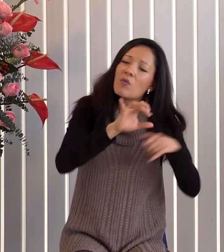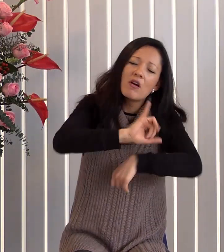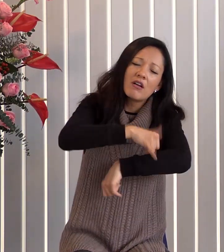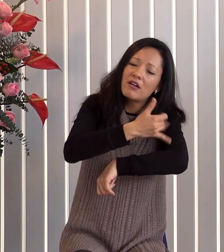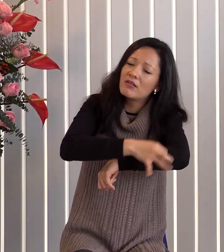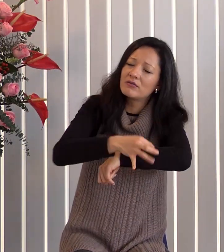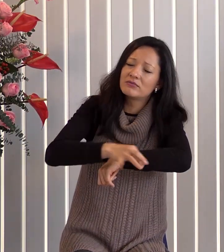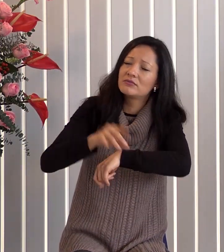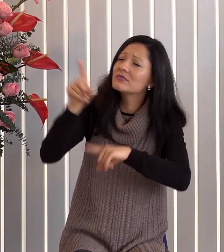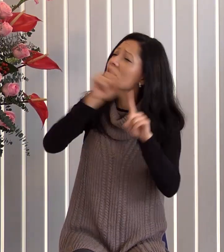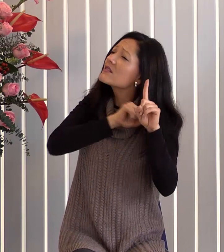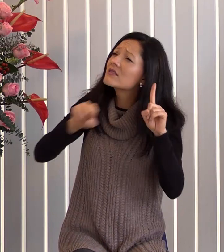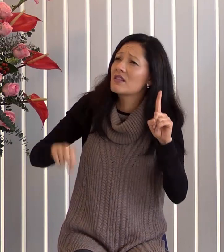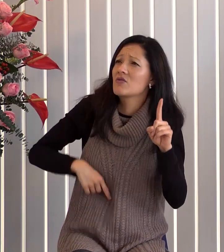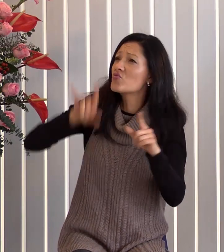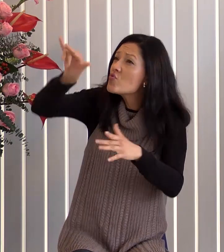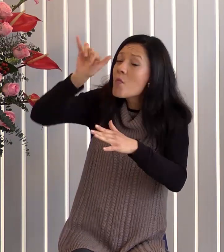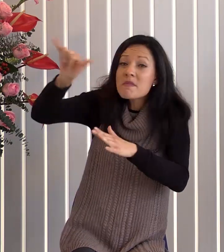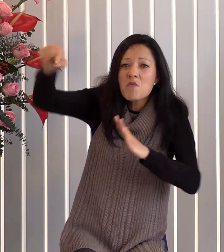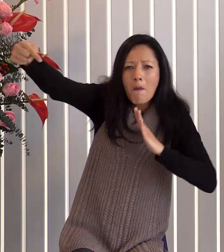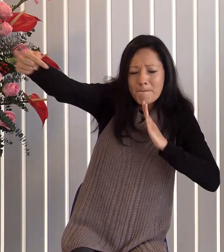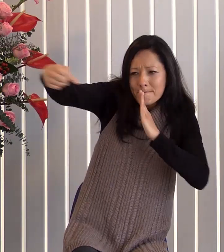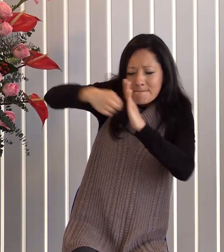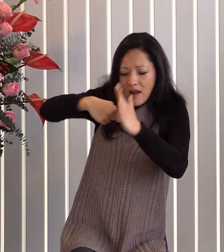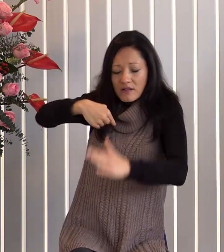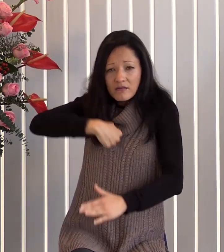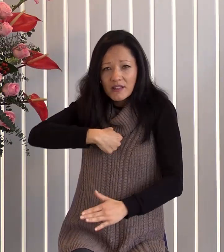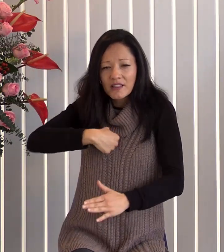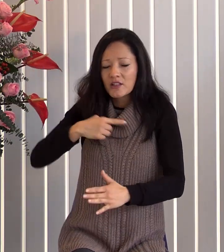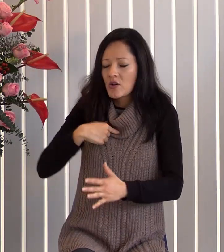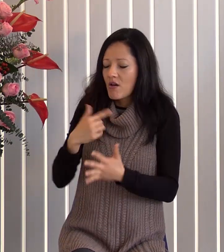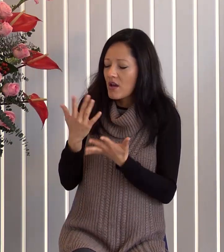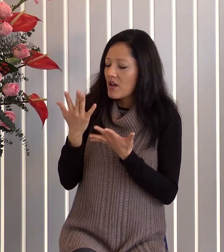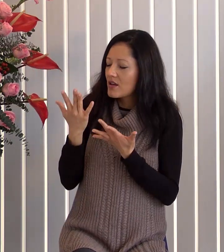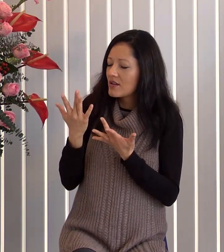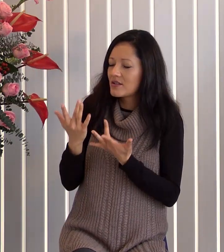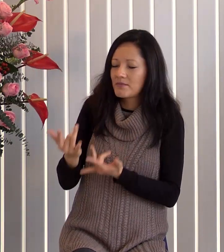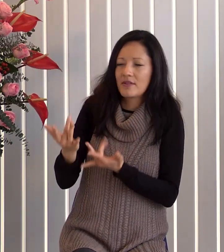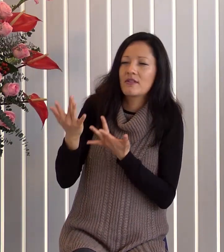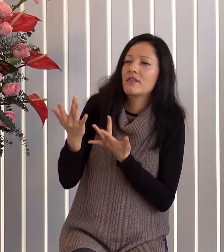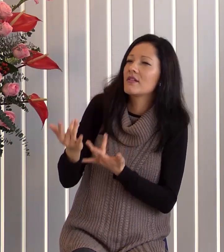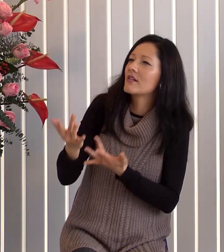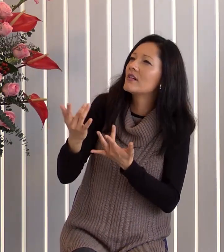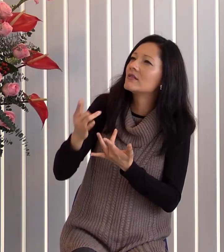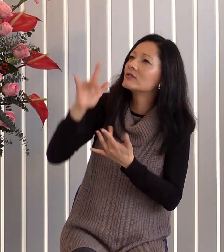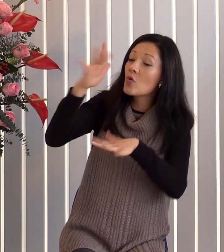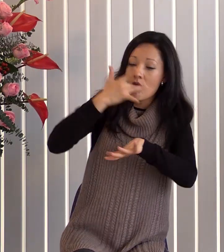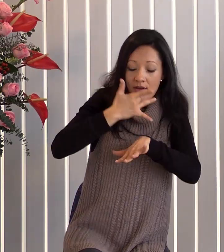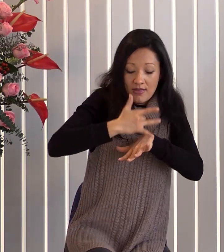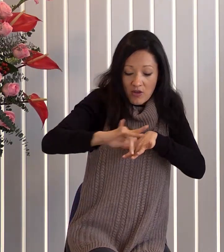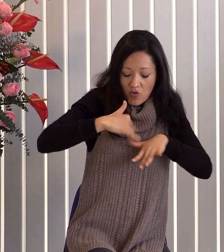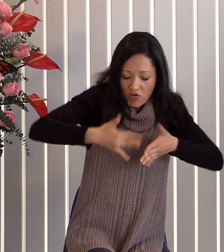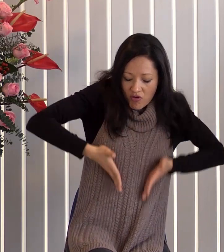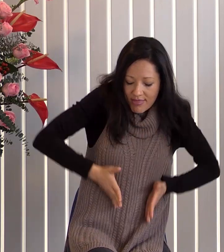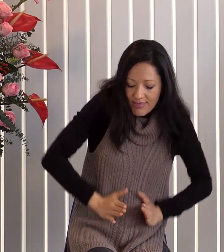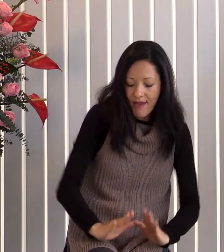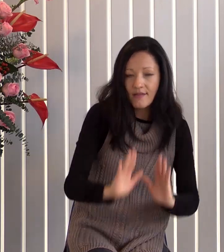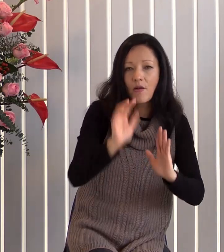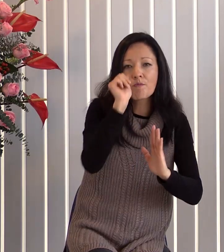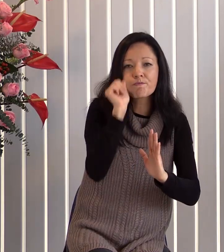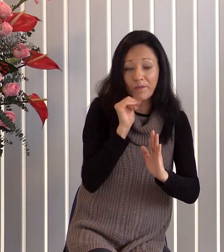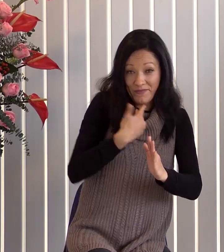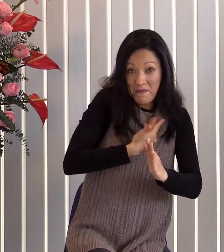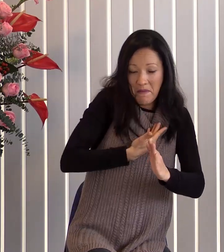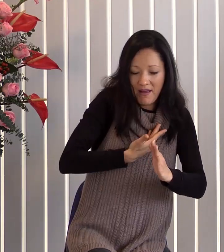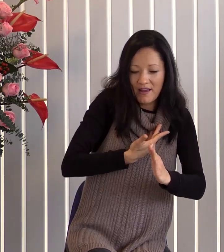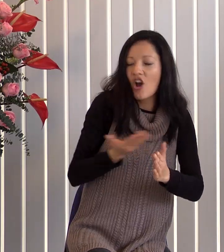Señor, aunque tú me mataras, en ti esperaría. Señor, desnuda salí del vientre de mi madre y